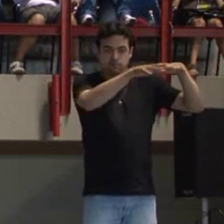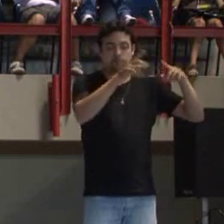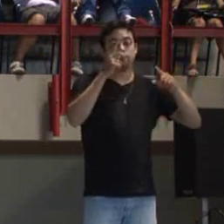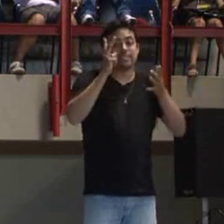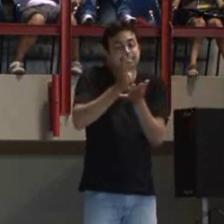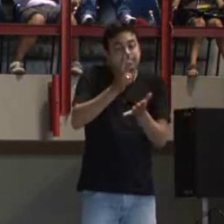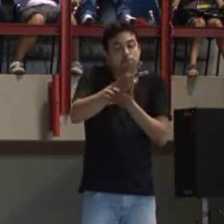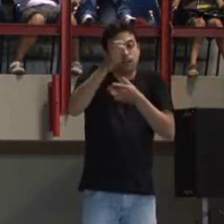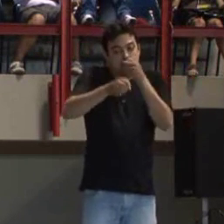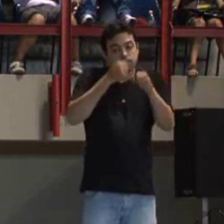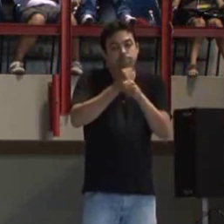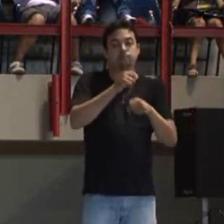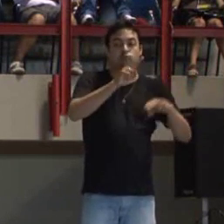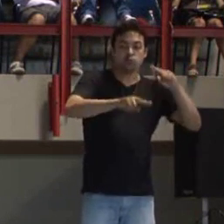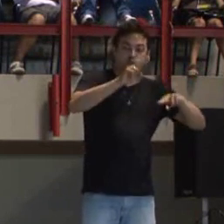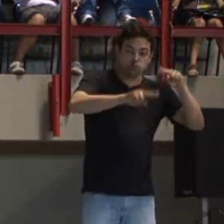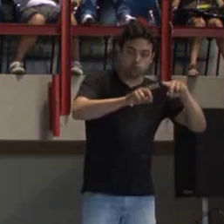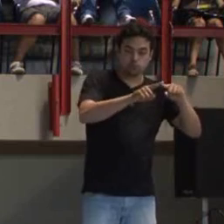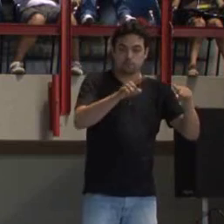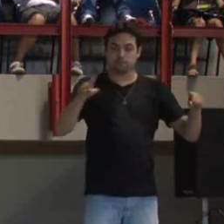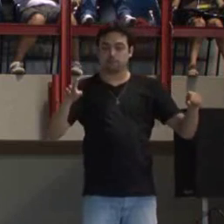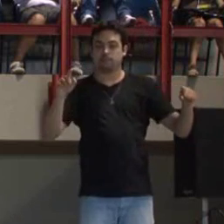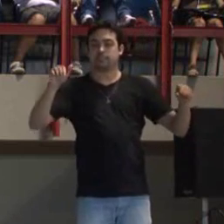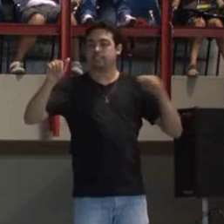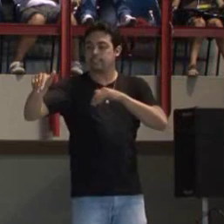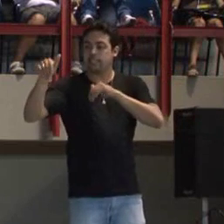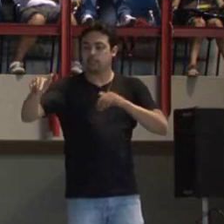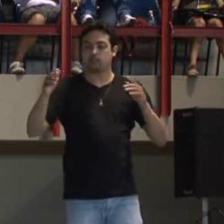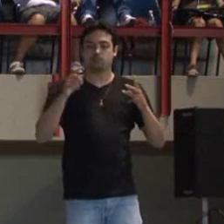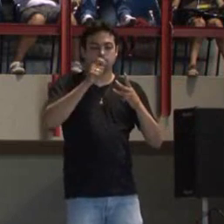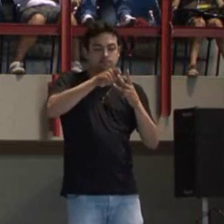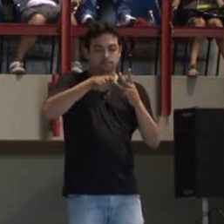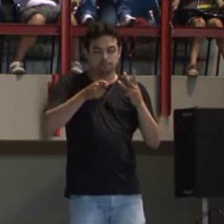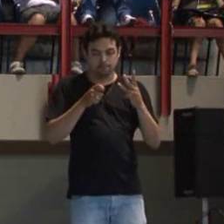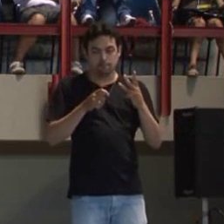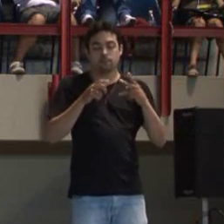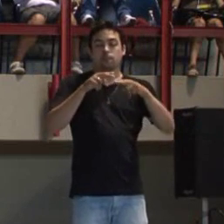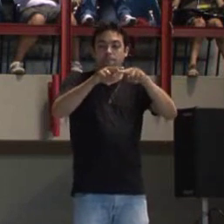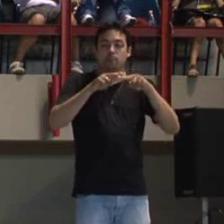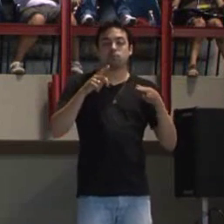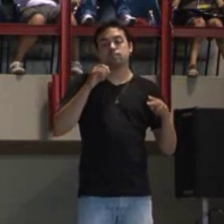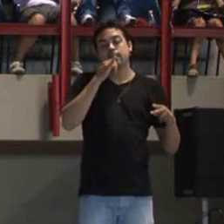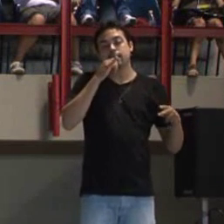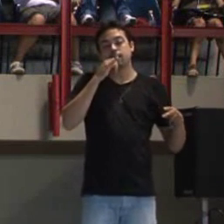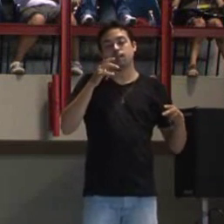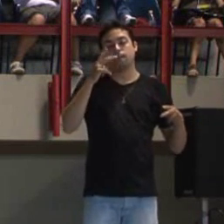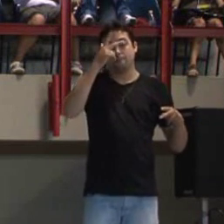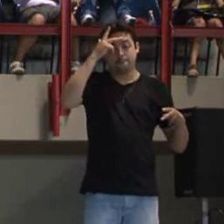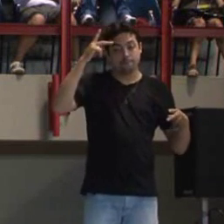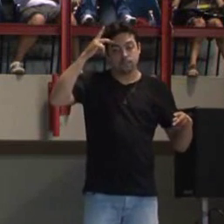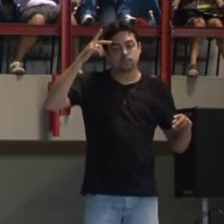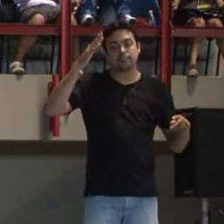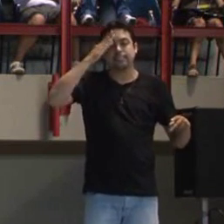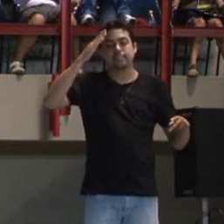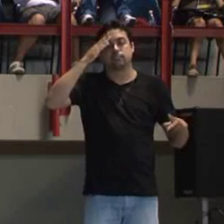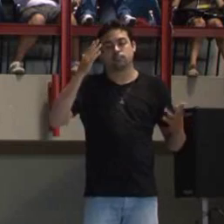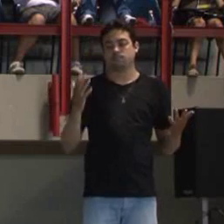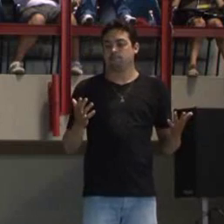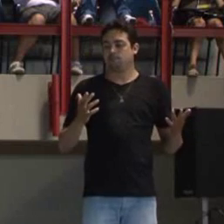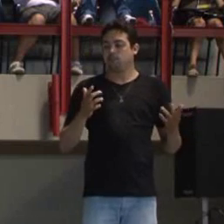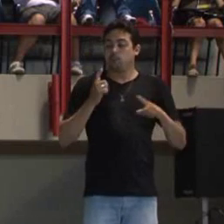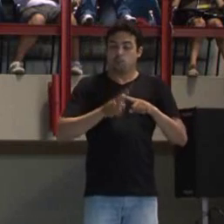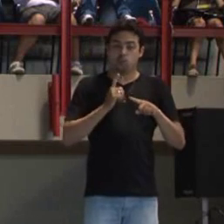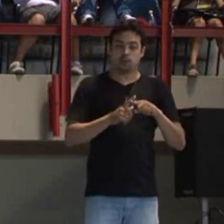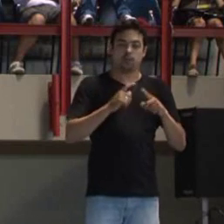mesmo período, entre junho e setembro. O ser humano passou 2000 anos para entender que, eita, a